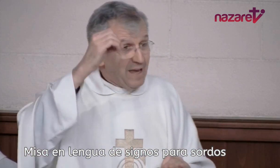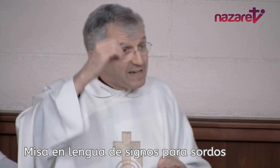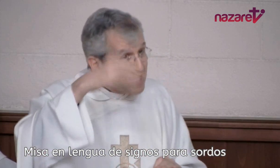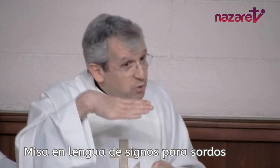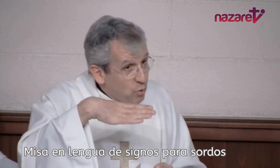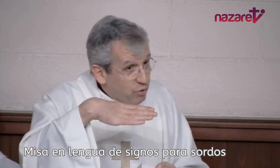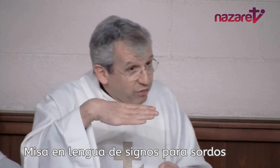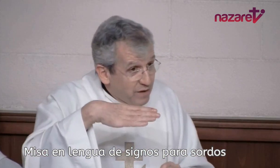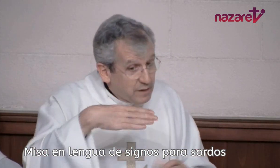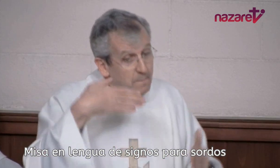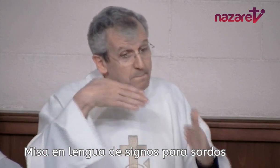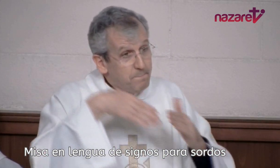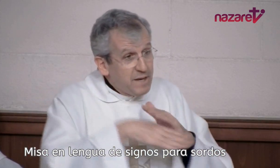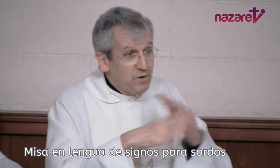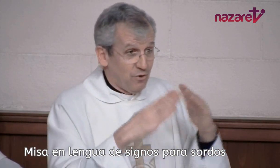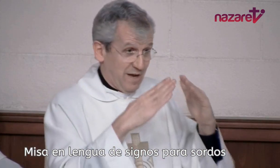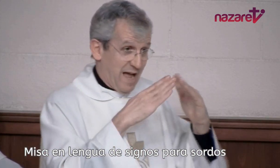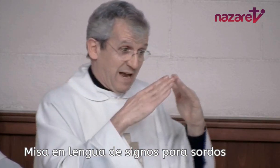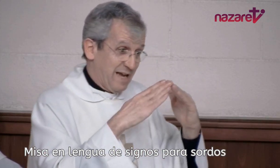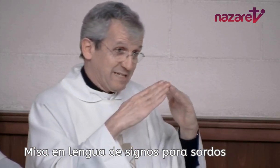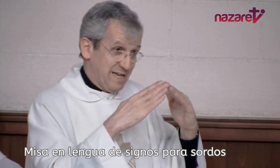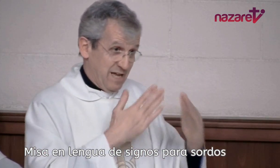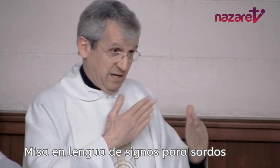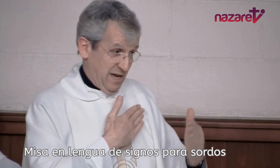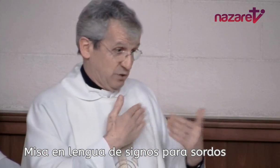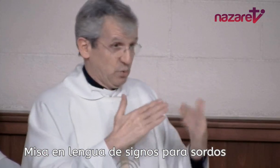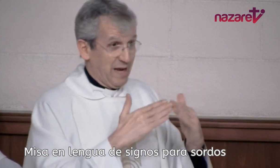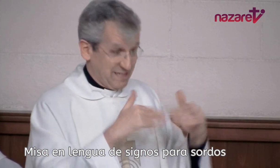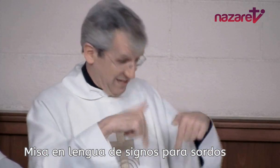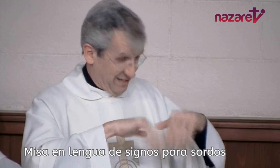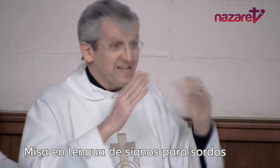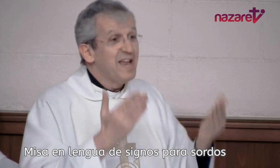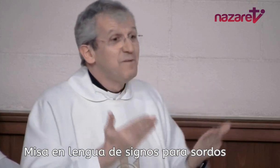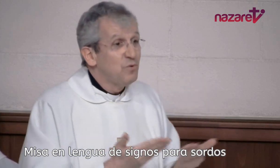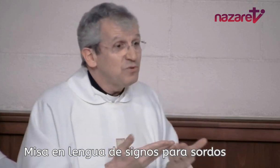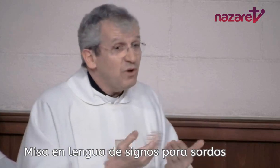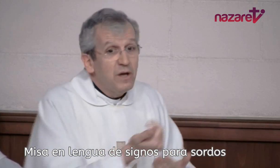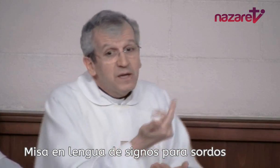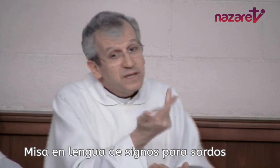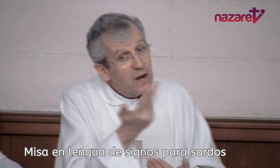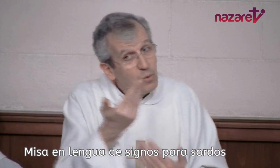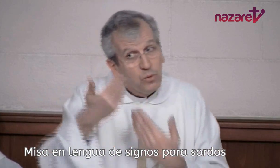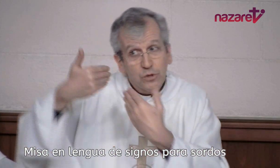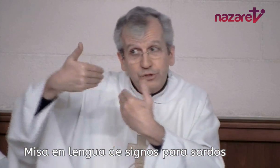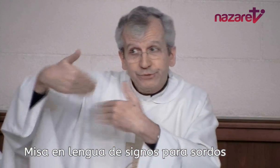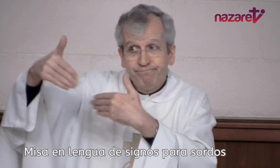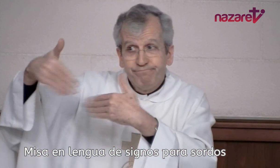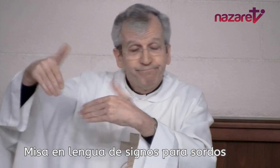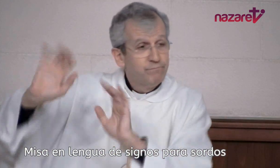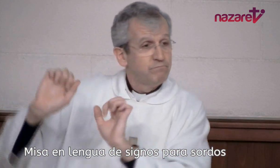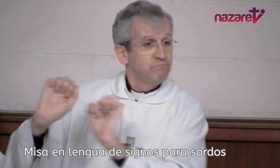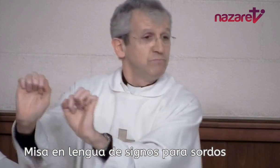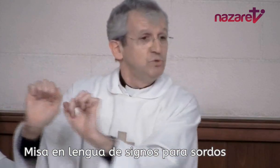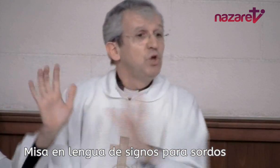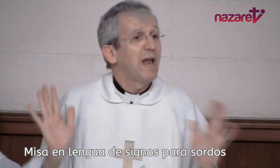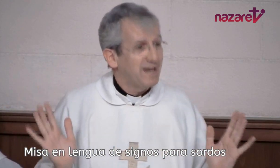Esa luz vino a casa, a su casa, que es el mundo, y algunos no la